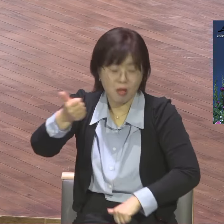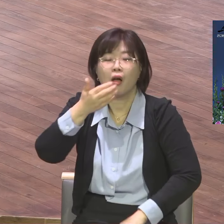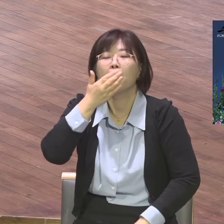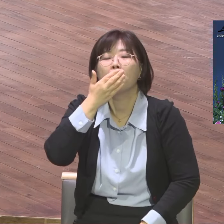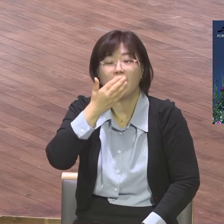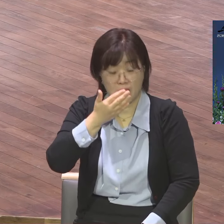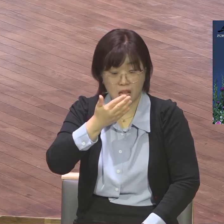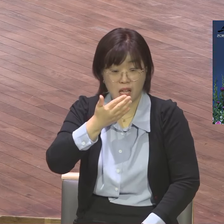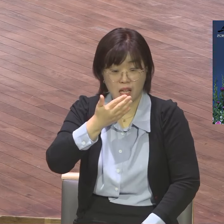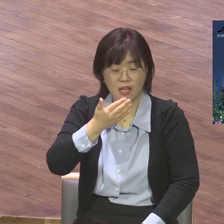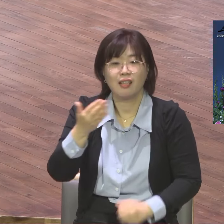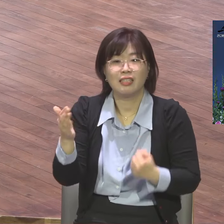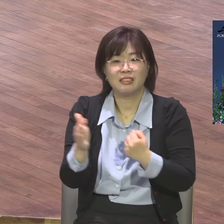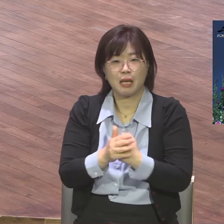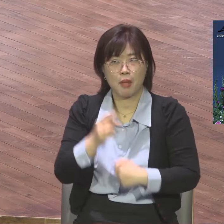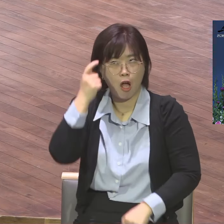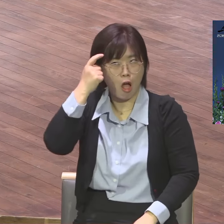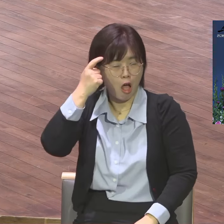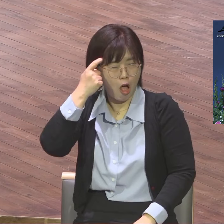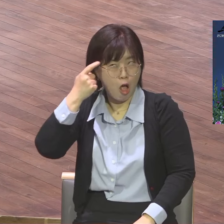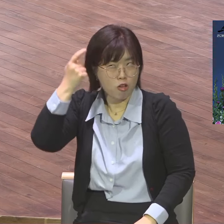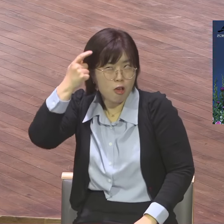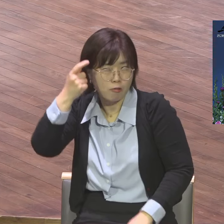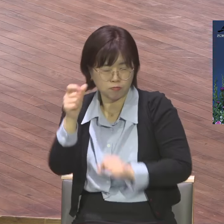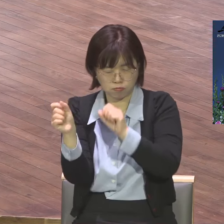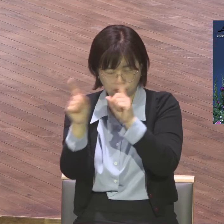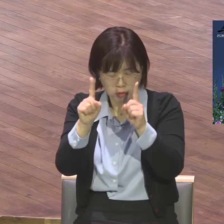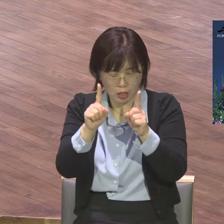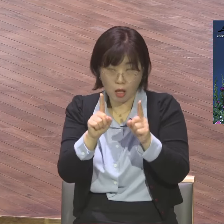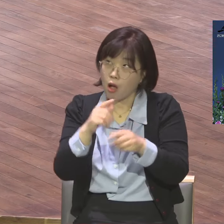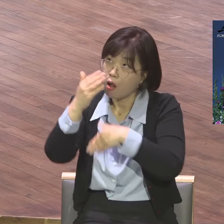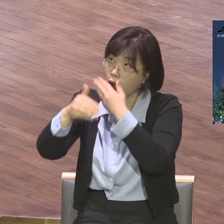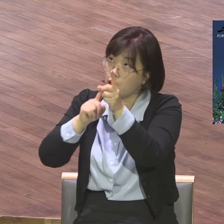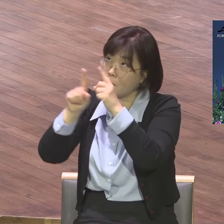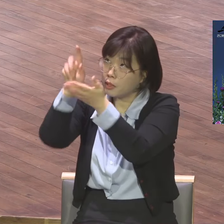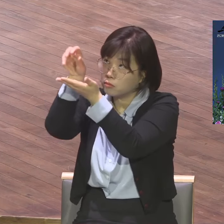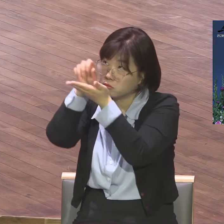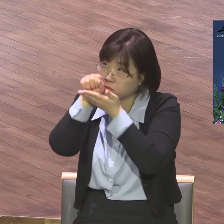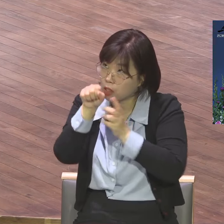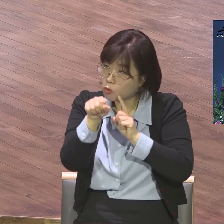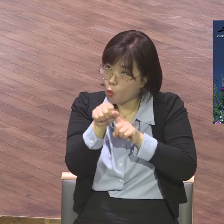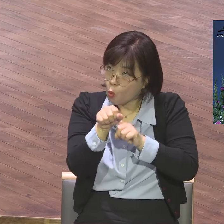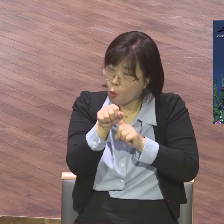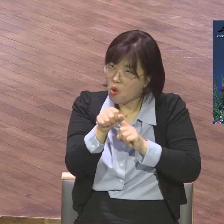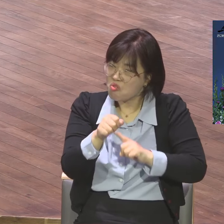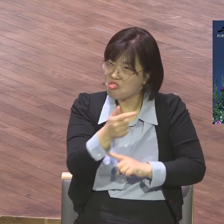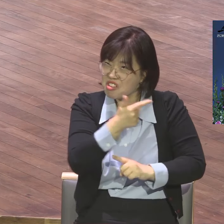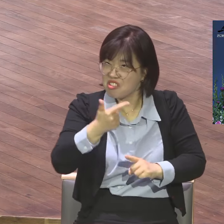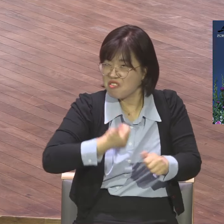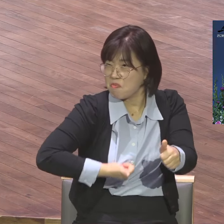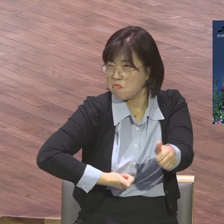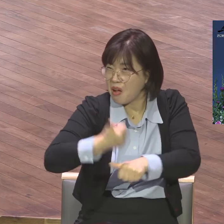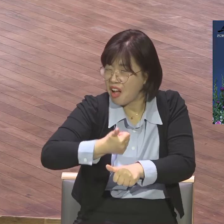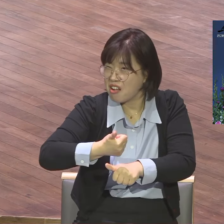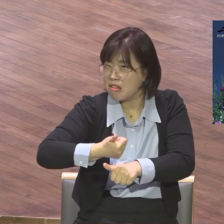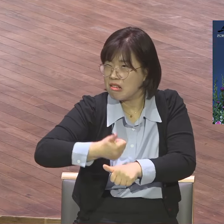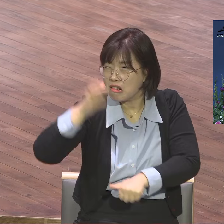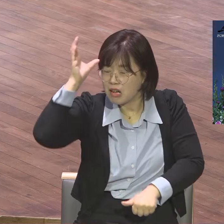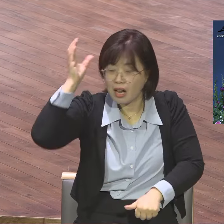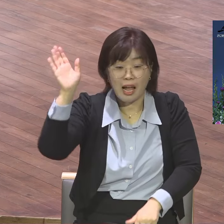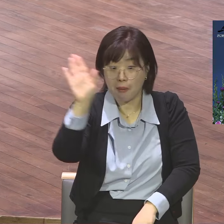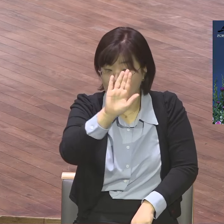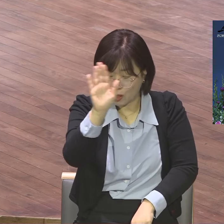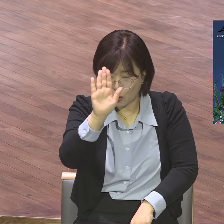도전하는 것입니다. 언약에 도전하는 사람, 작은 승리가 아니라 큰 승리를 만드는 것입니다. 한번